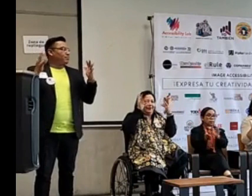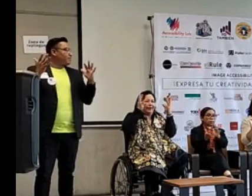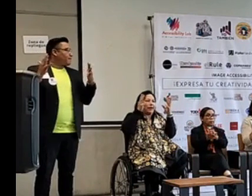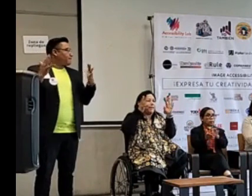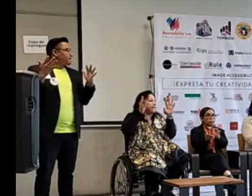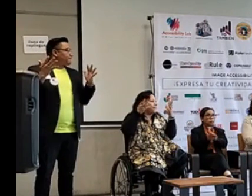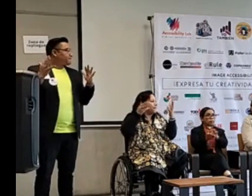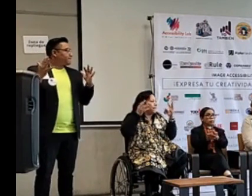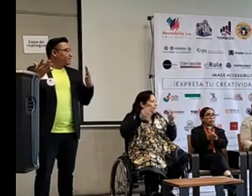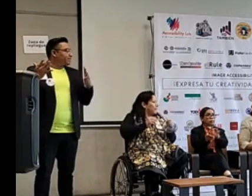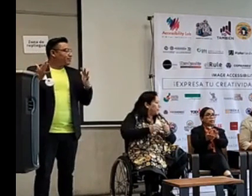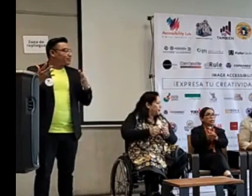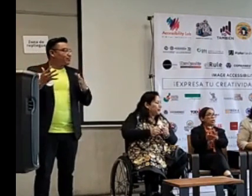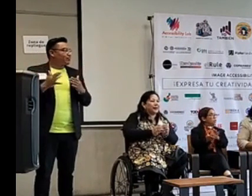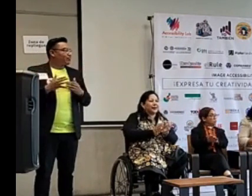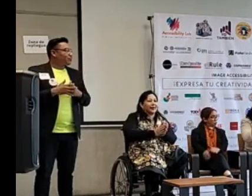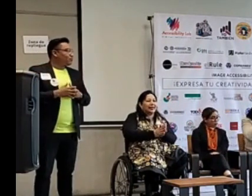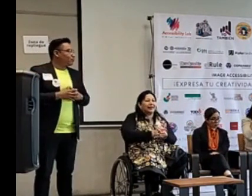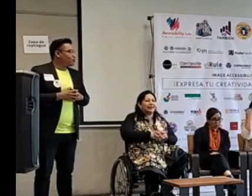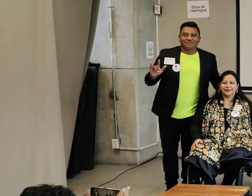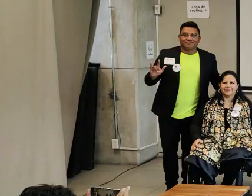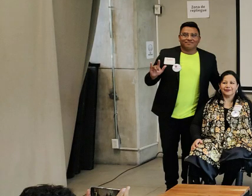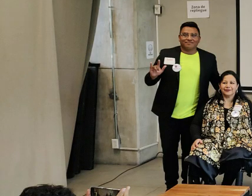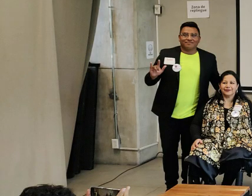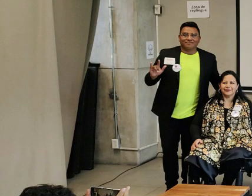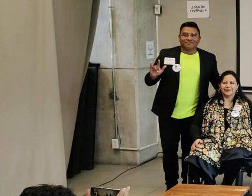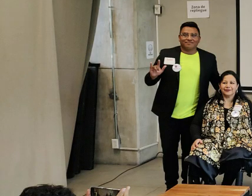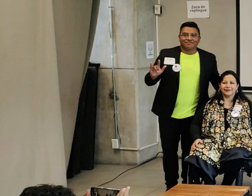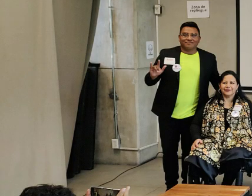aplausos aplausos aplausos